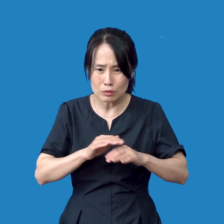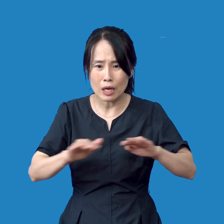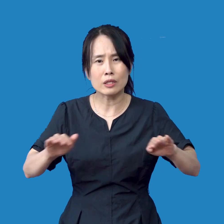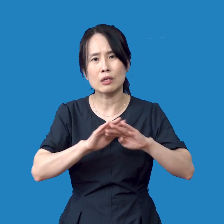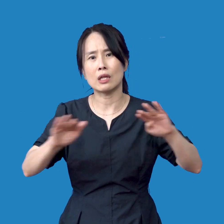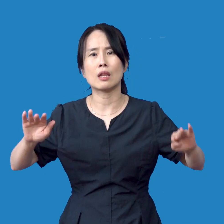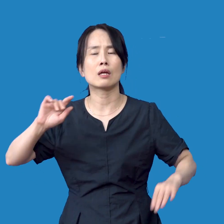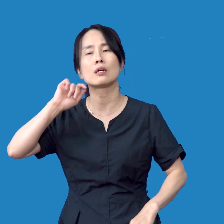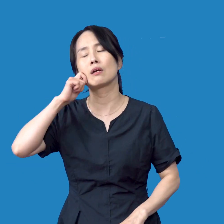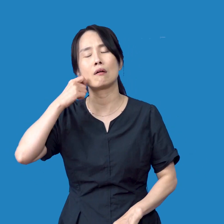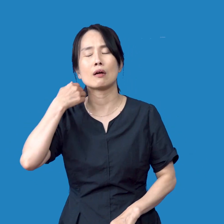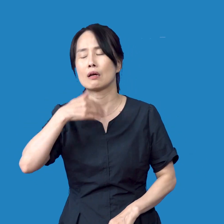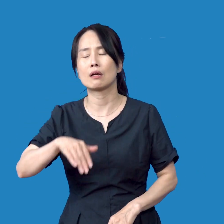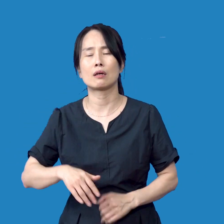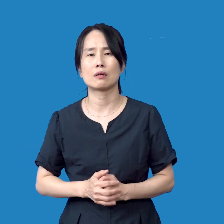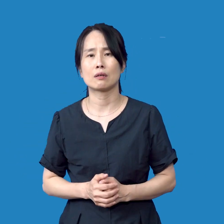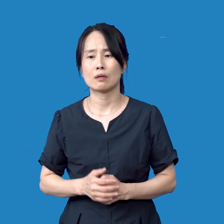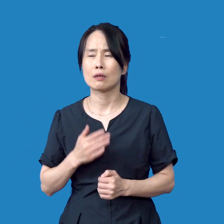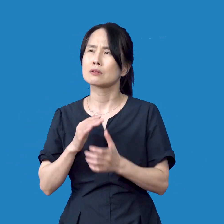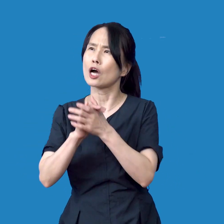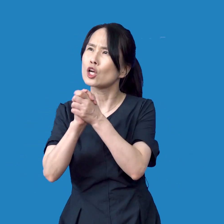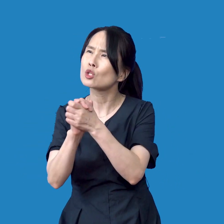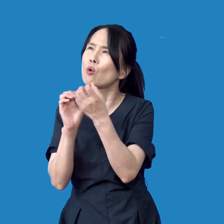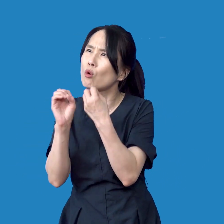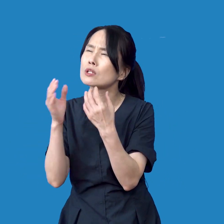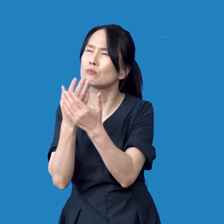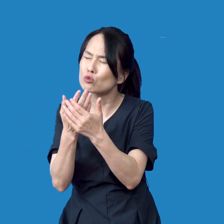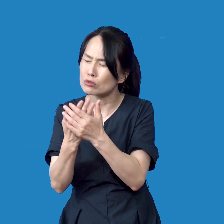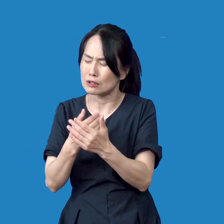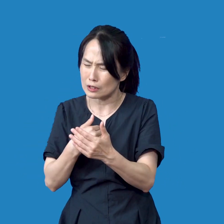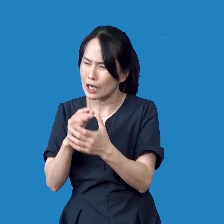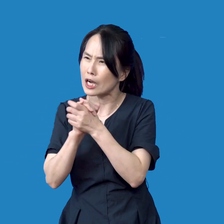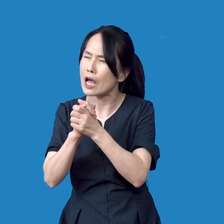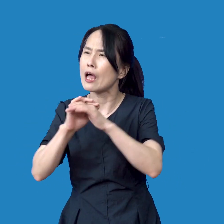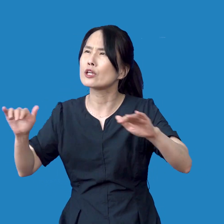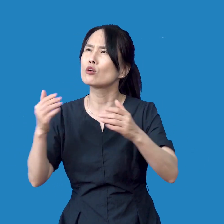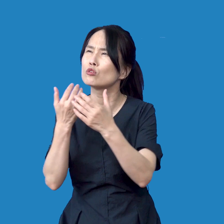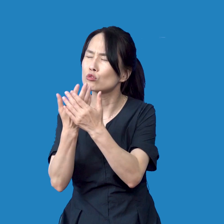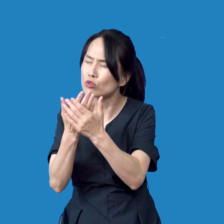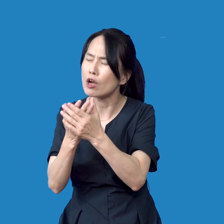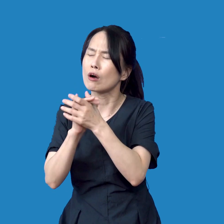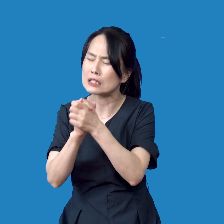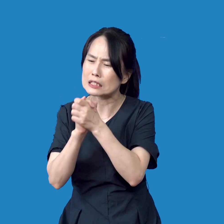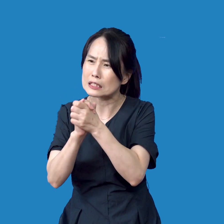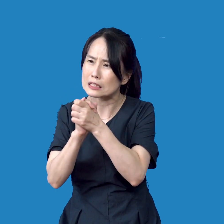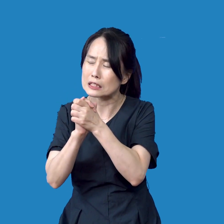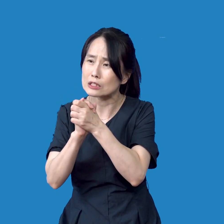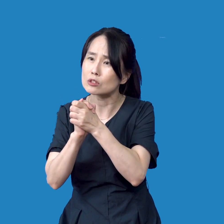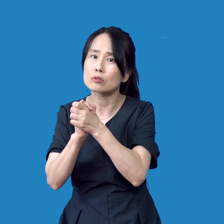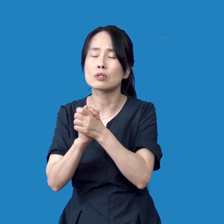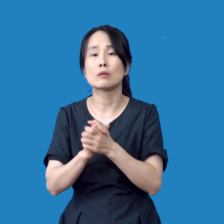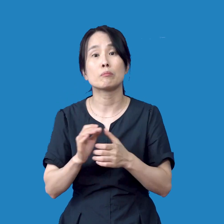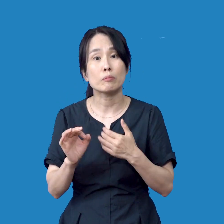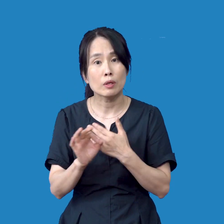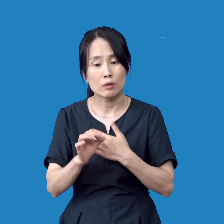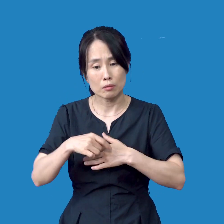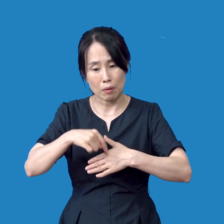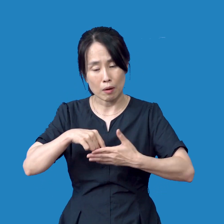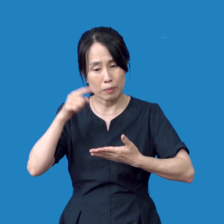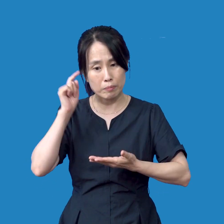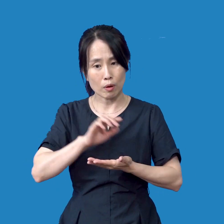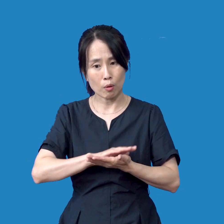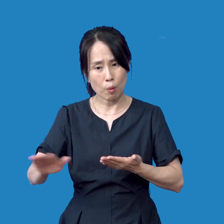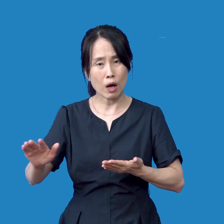않을 것입니다. 내 기도를 응답받아야 되는데 내 기도 밤낮 그러고 있으면 마음의 평안을